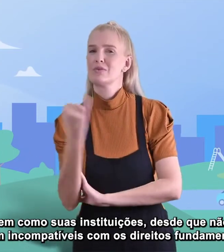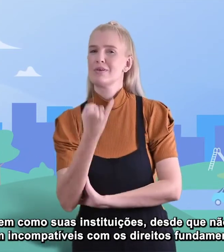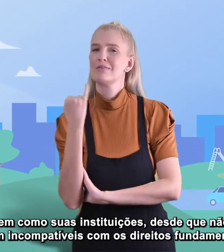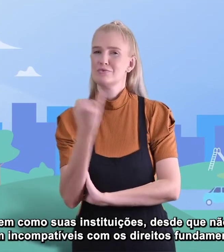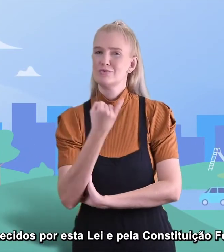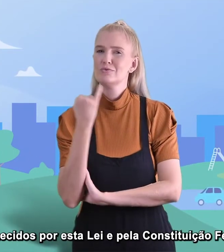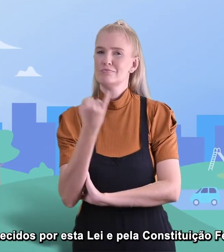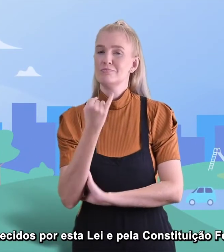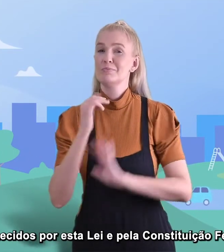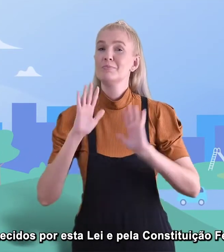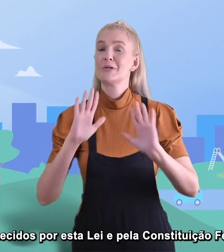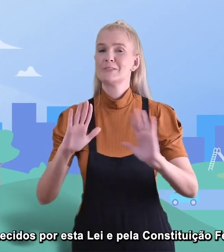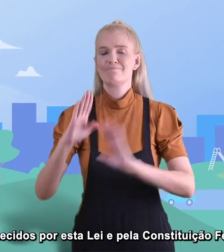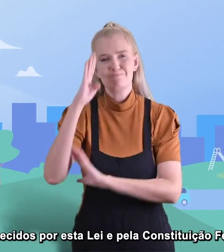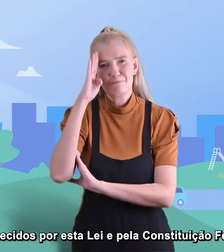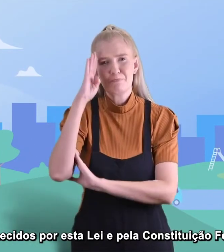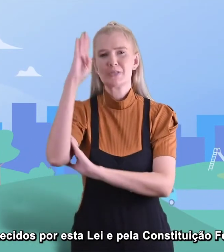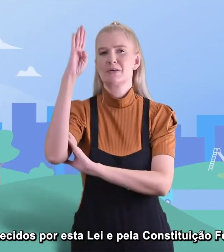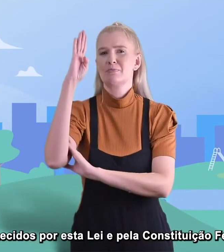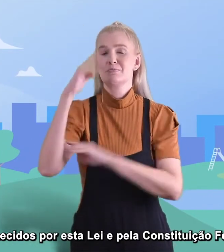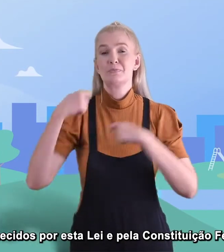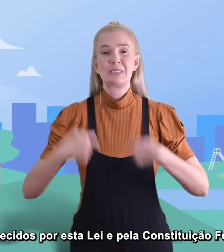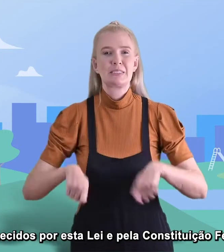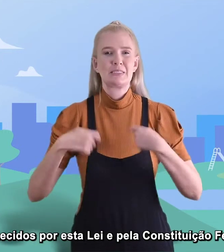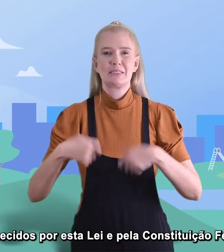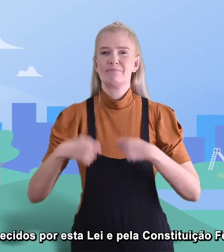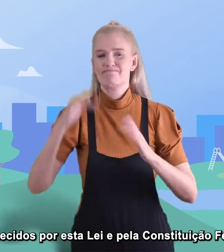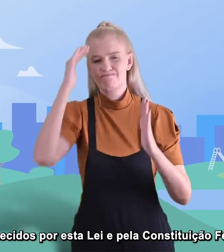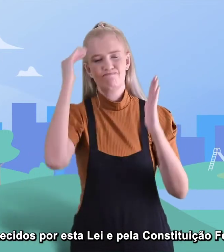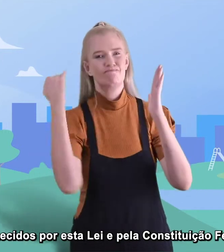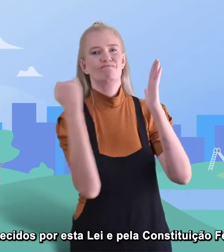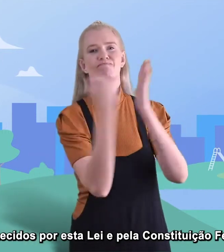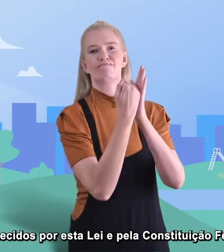fundamentais reconhecidos por esta lei e pela Constituição Federal.